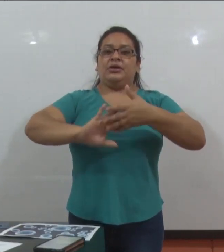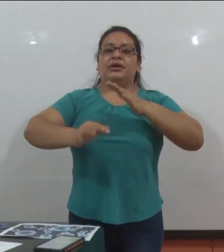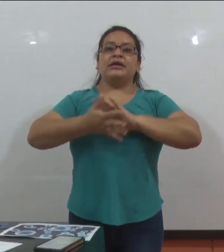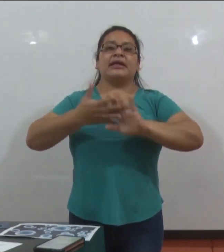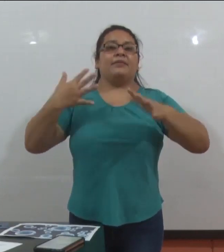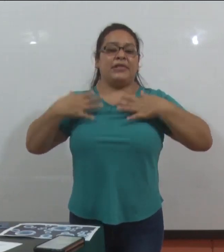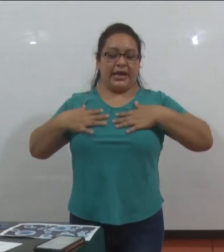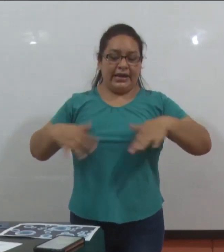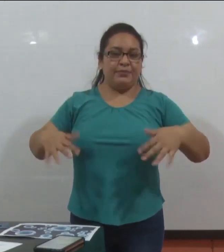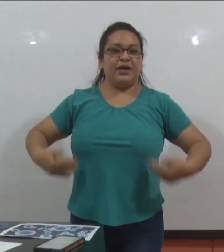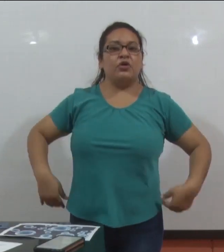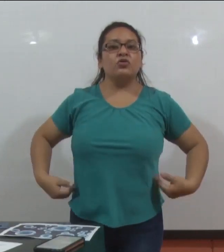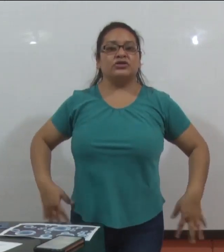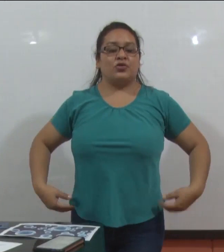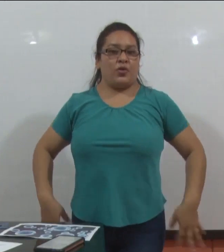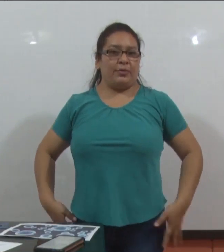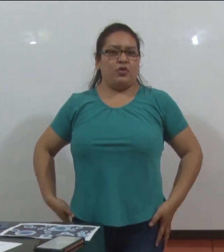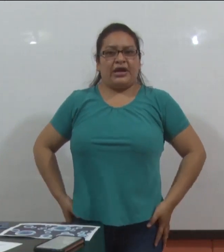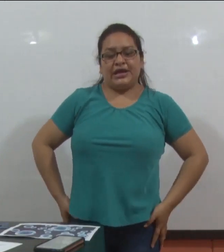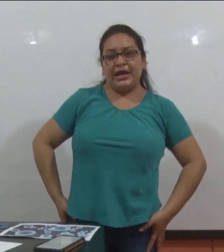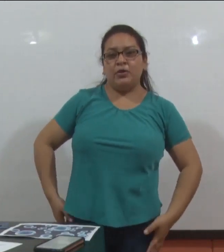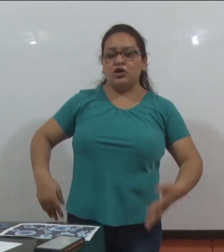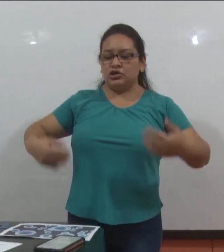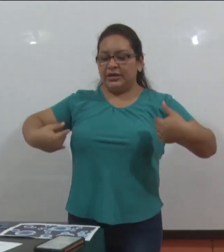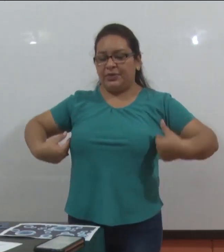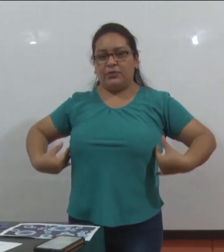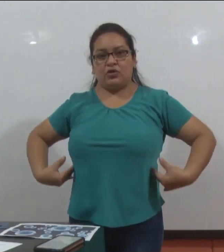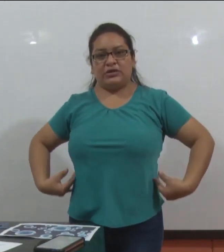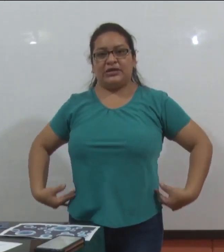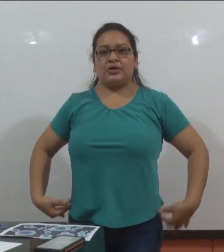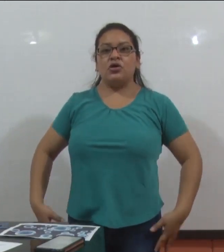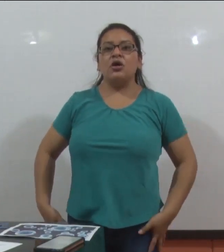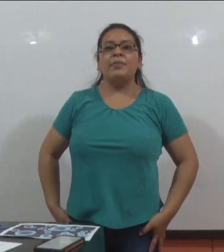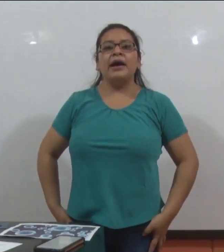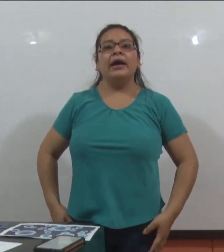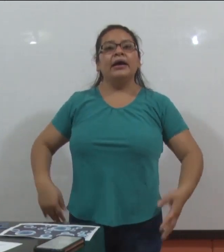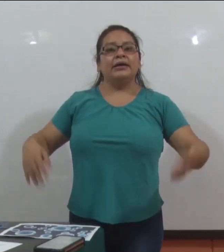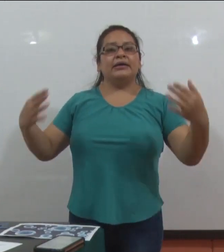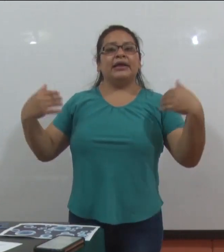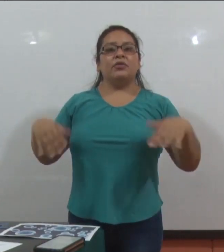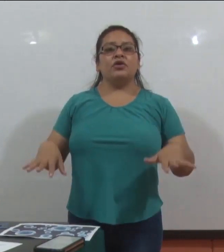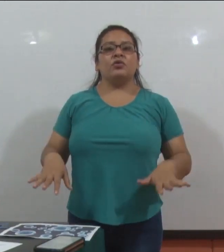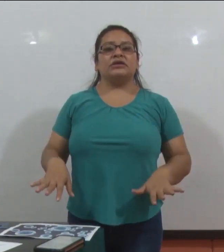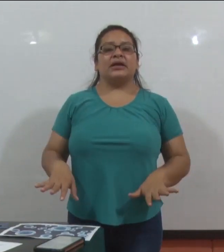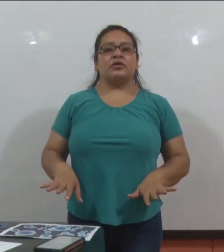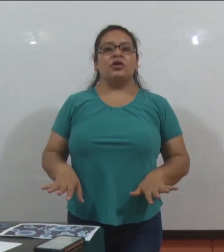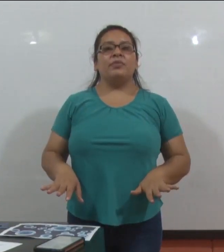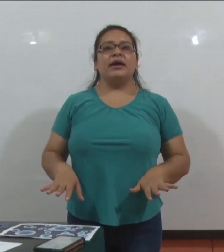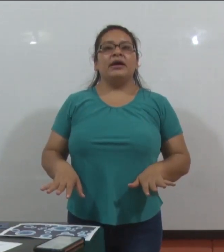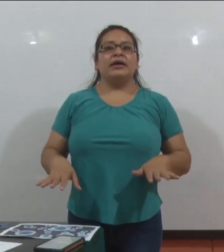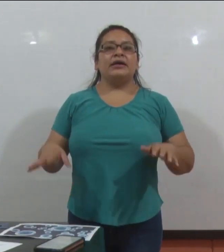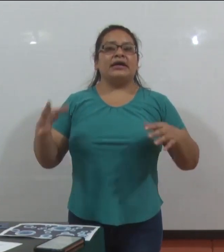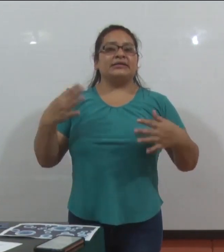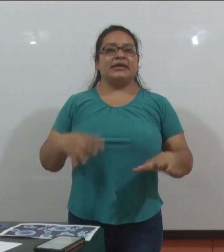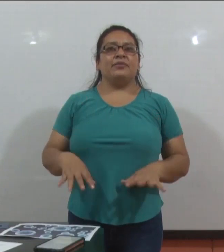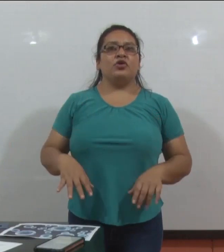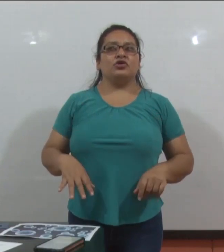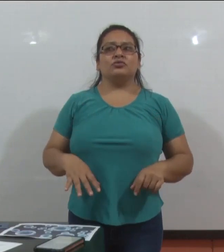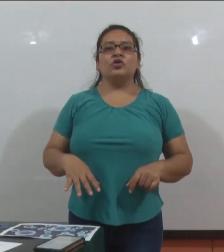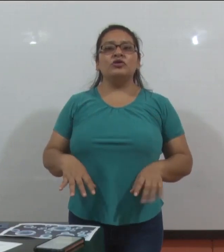Y también limpiemos nuestro cuerpo, bañémonos, limpiemos nuestra ropa, quitémonos nuestra ropa y asiémonos muy